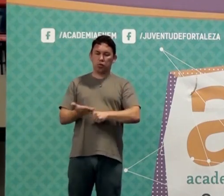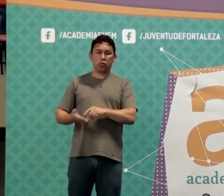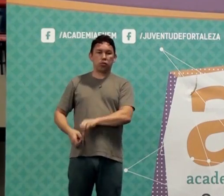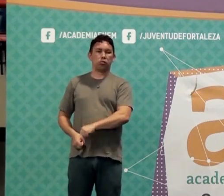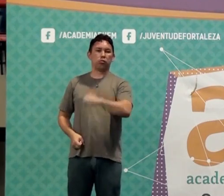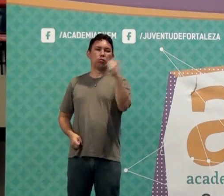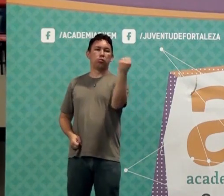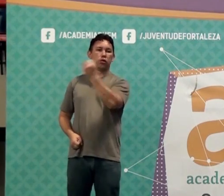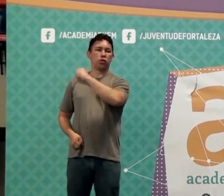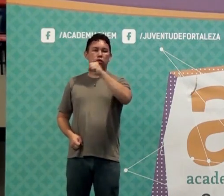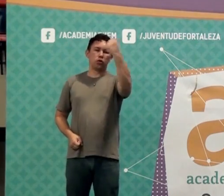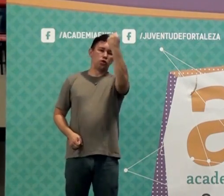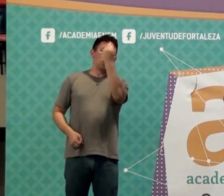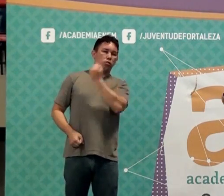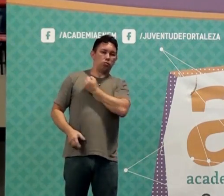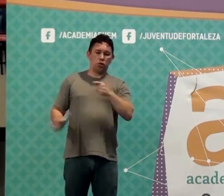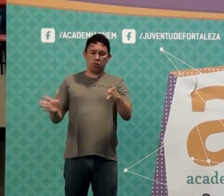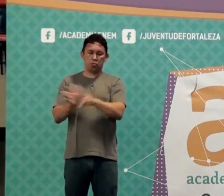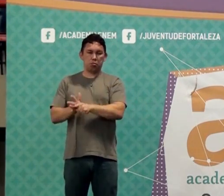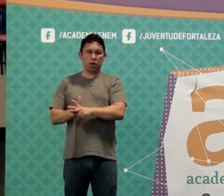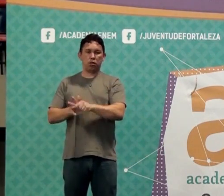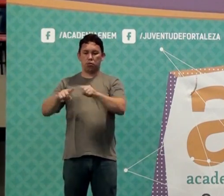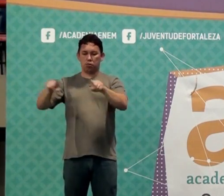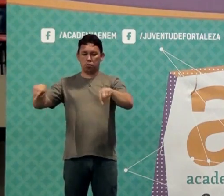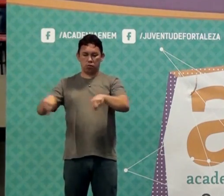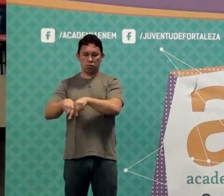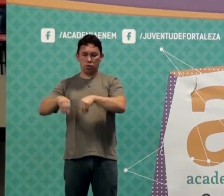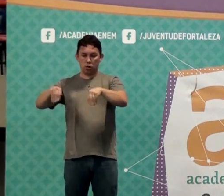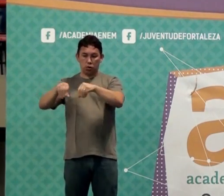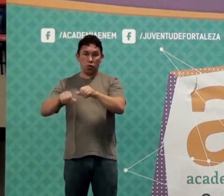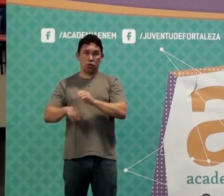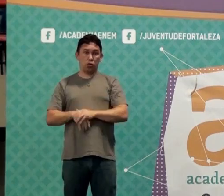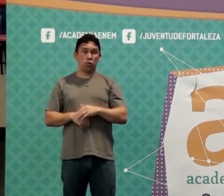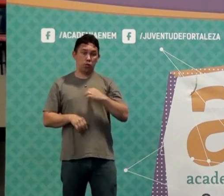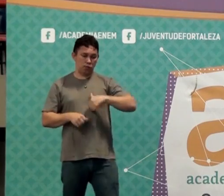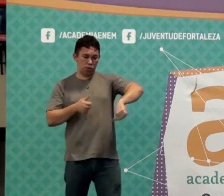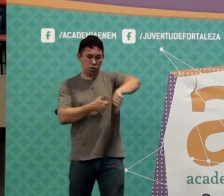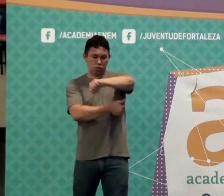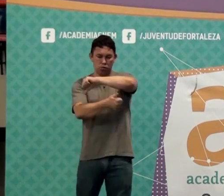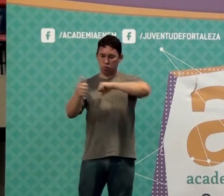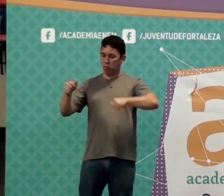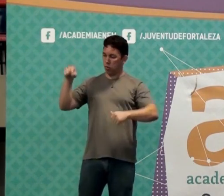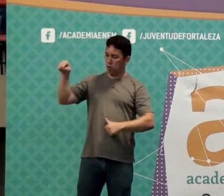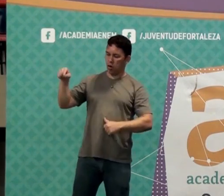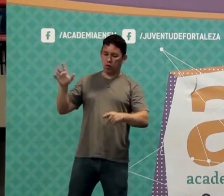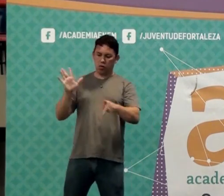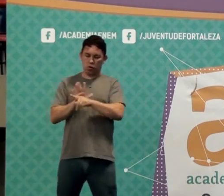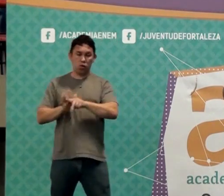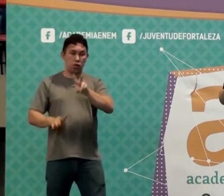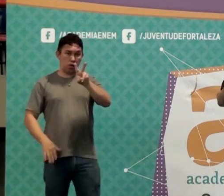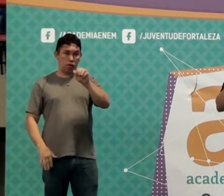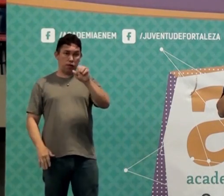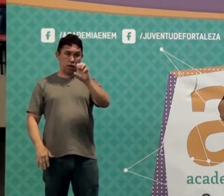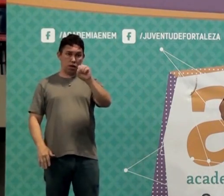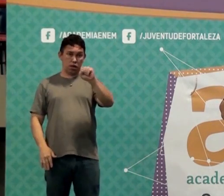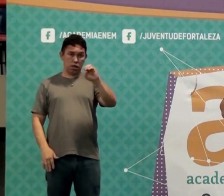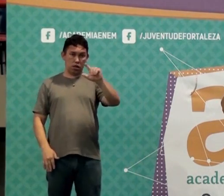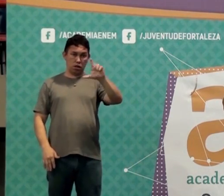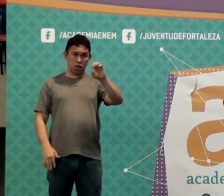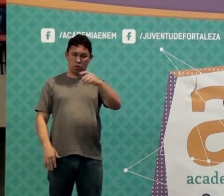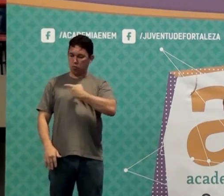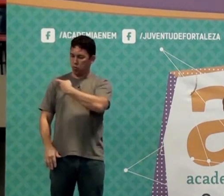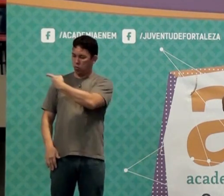domingo, normal na academia, nem final de semana que vem. Não perda, não perda. Olha, vamos lá. Se você quisesse